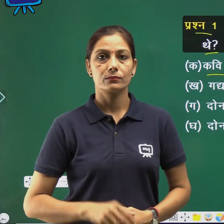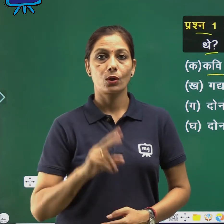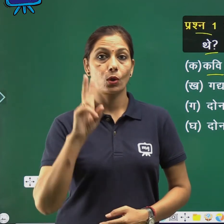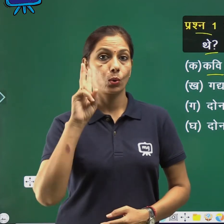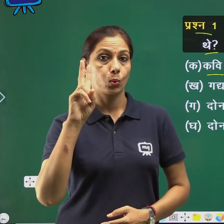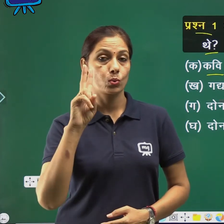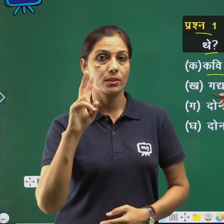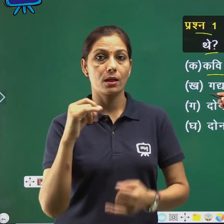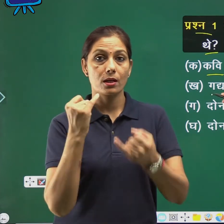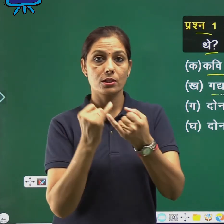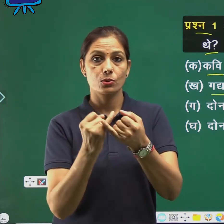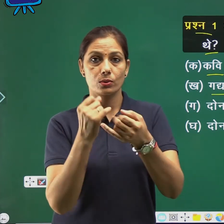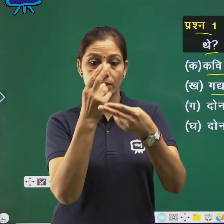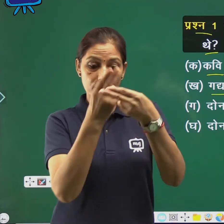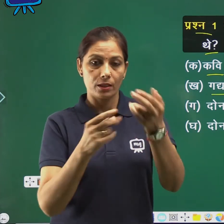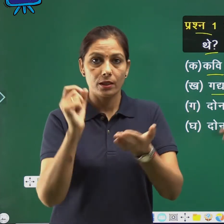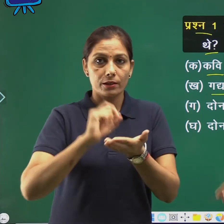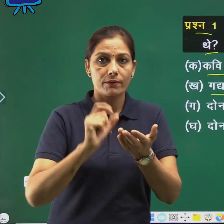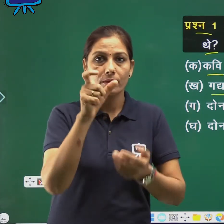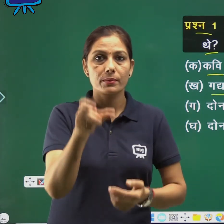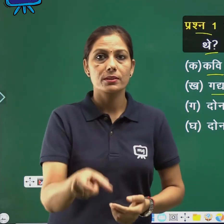दूसरा गद्यकार,